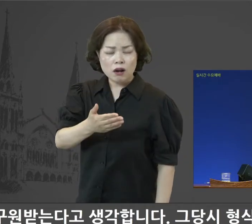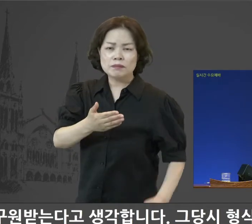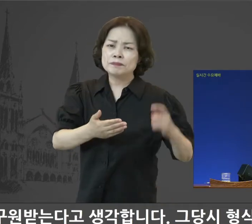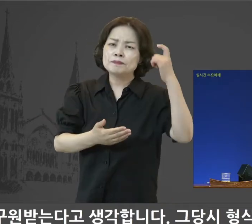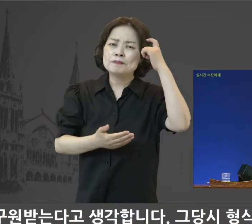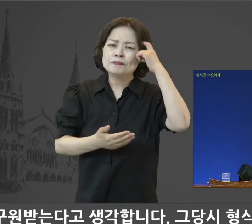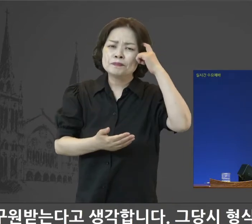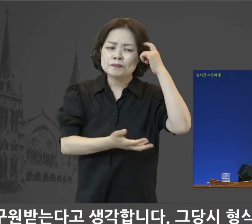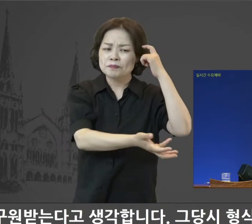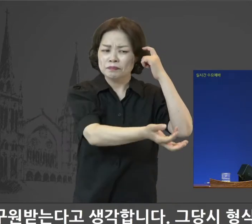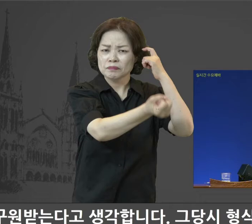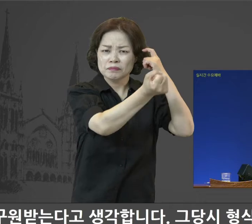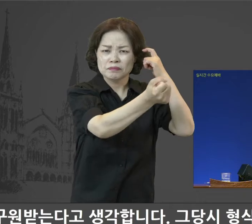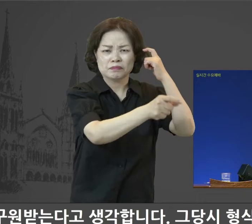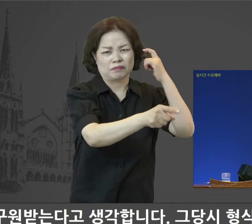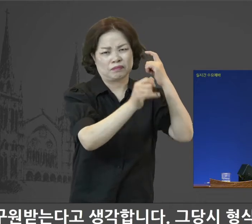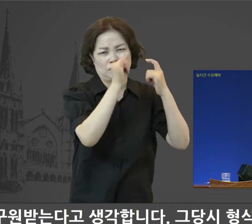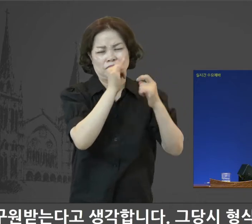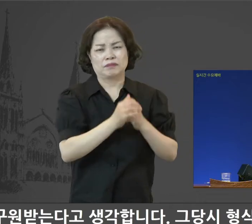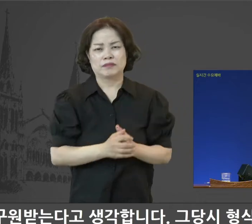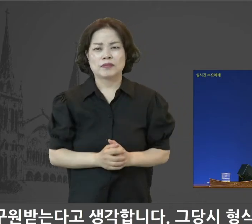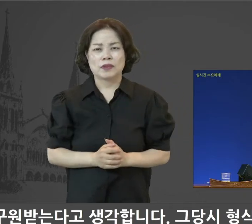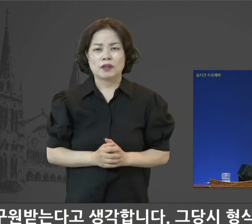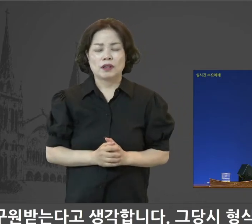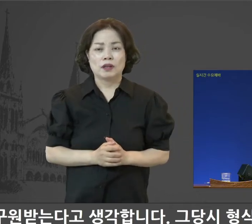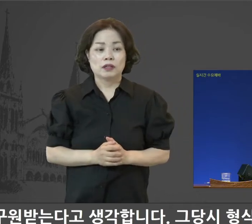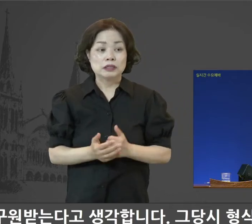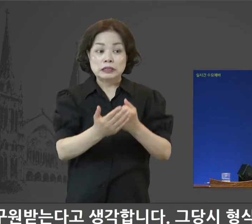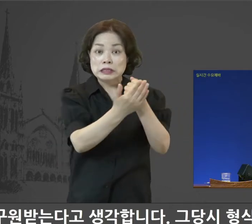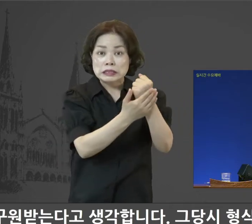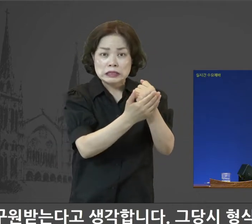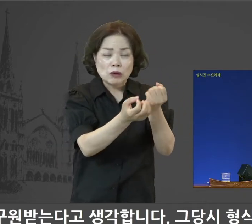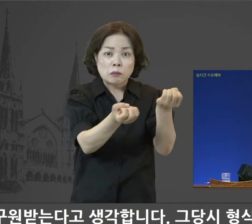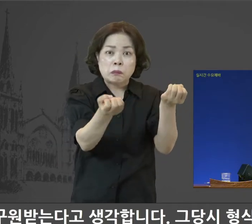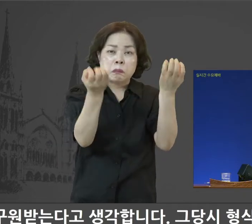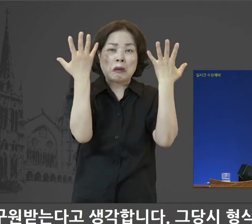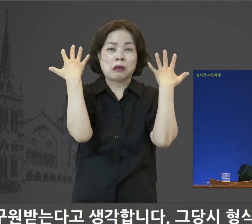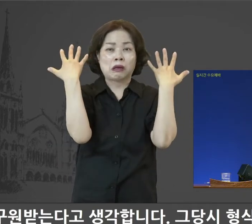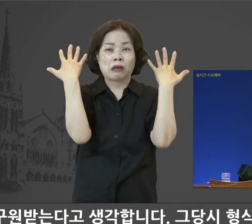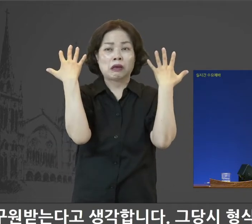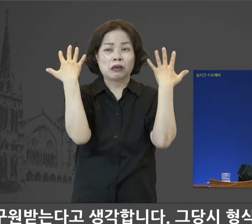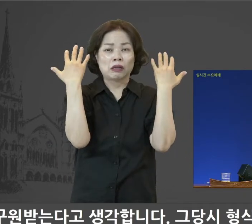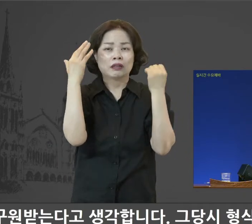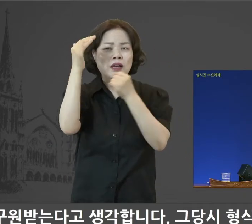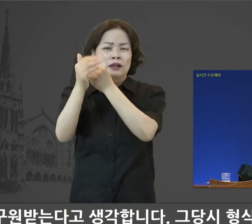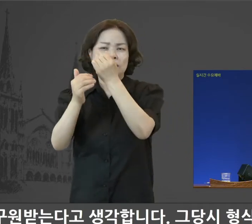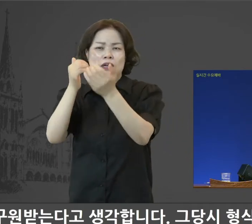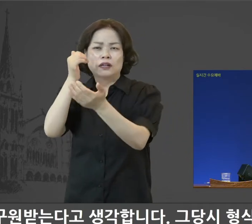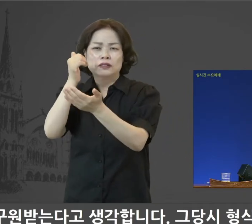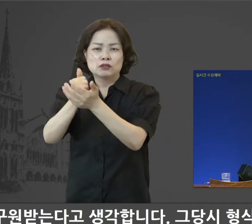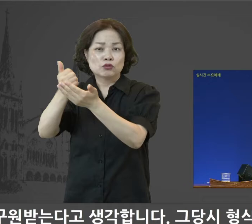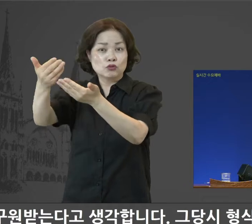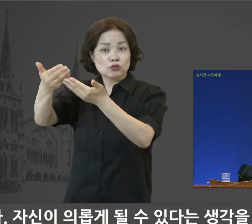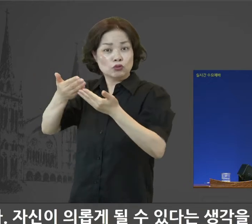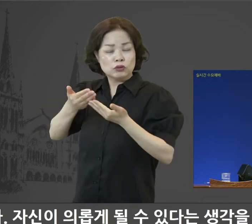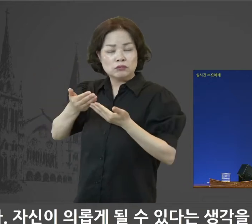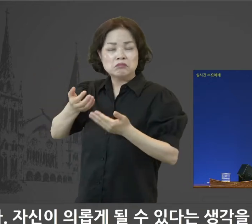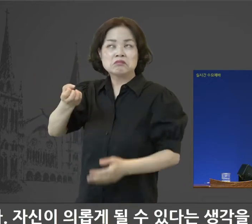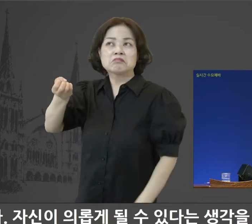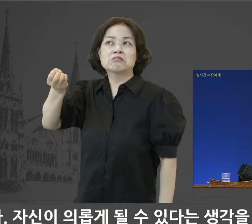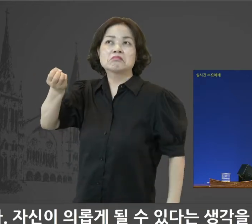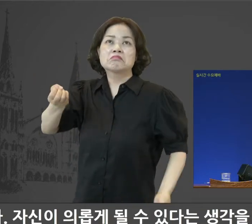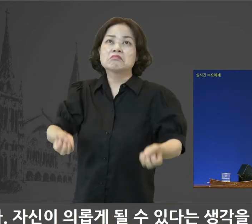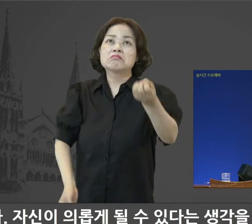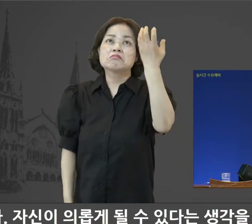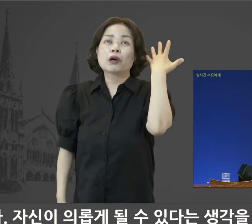생각을 가지고 있었다라는 것이죠. 즉 은혜를 망각하고 하나님의 주신 은혜를